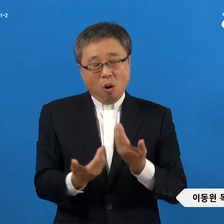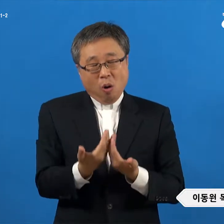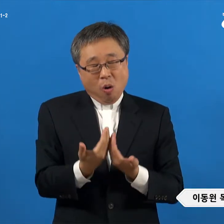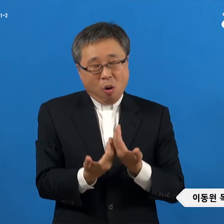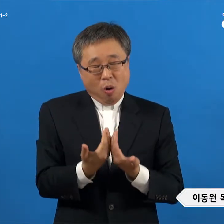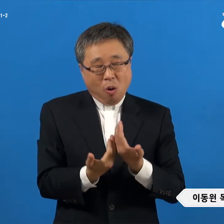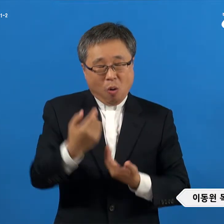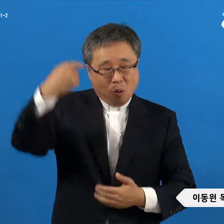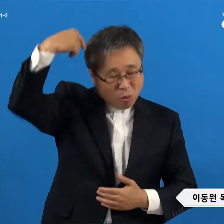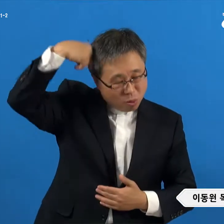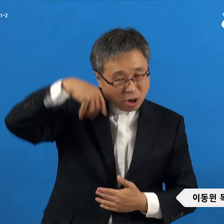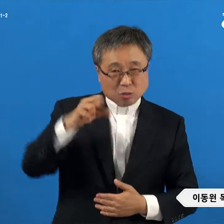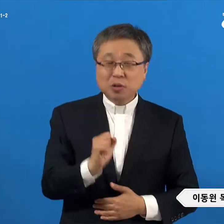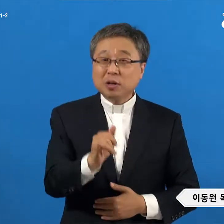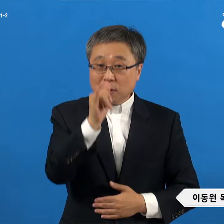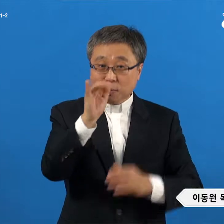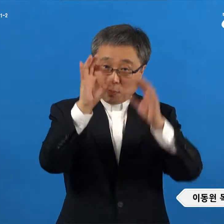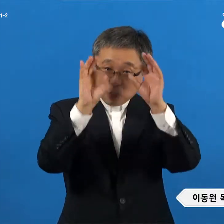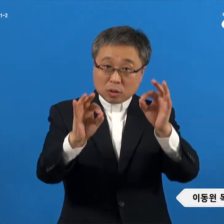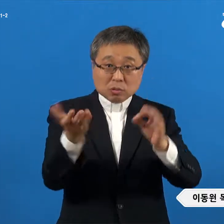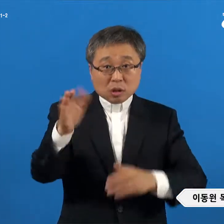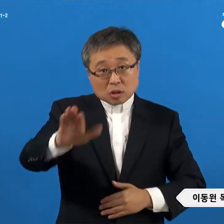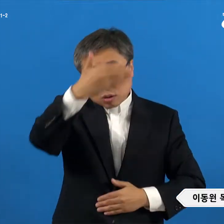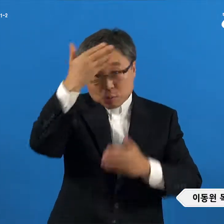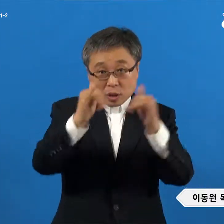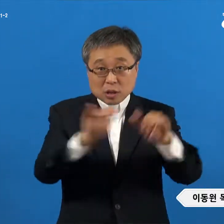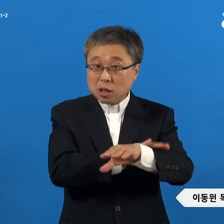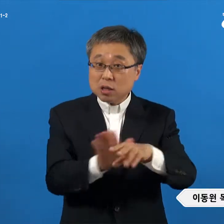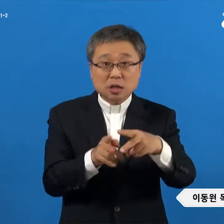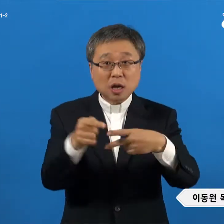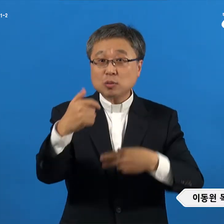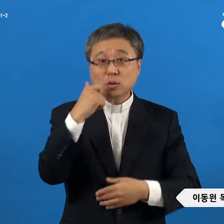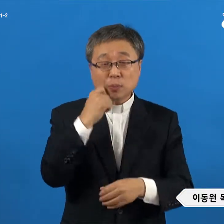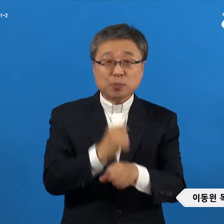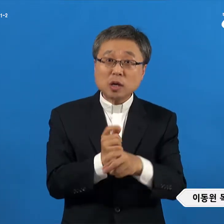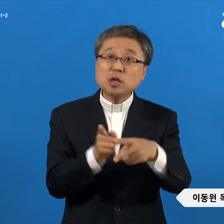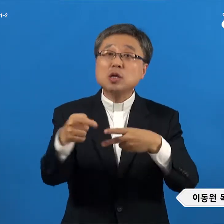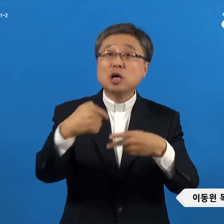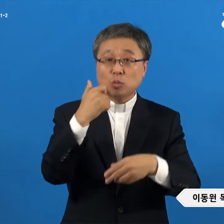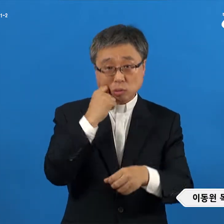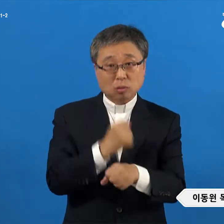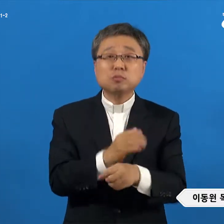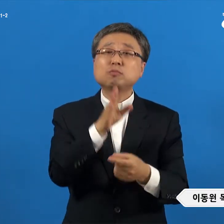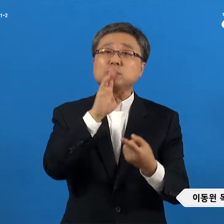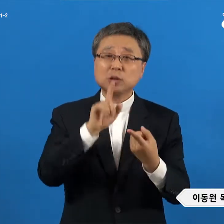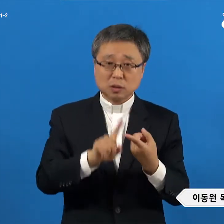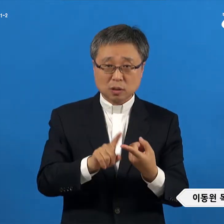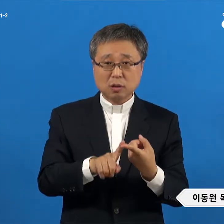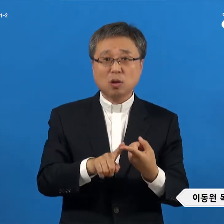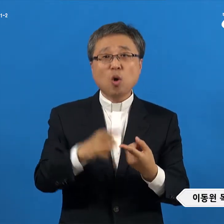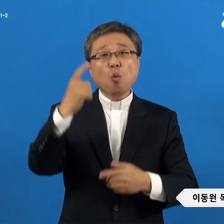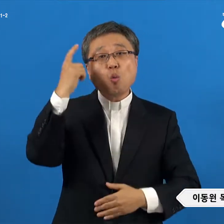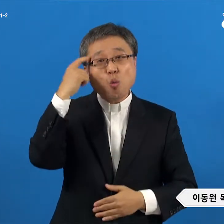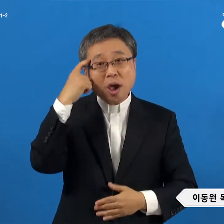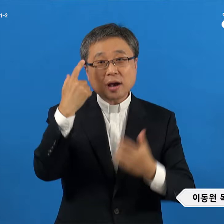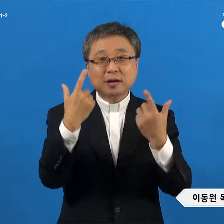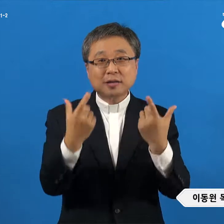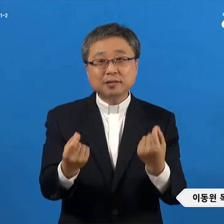수가 있습니다. 젊은이들이 그걸 잘 이해를 못해요. 이해하지 못하는 것이 당연합니다. 왜 그렇겠습니까?